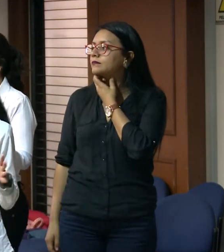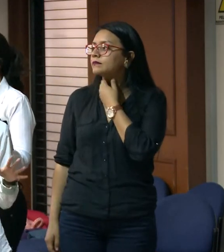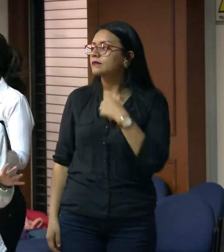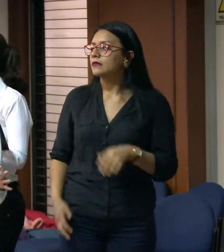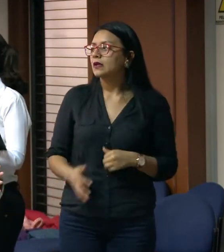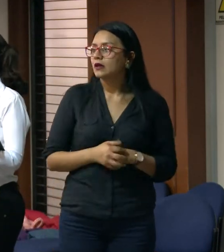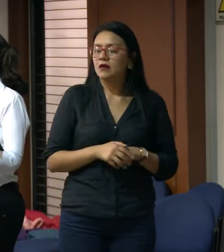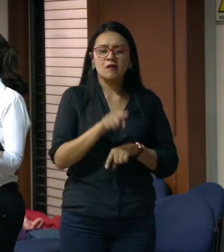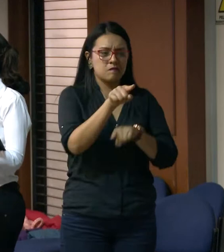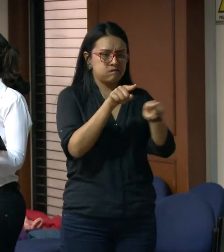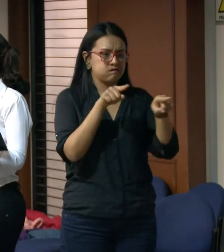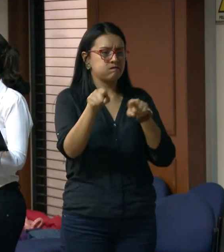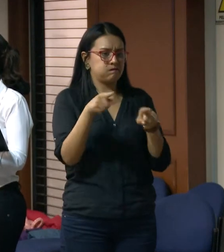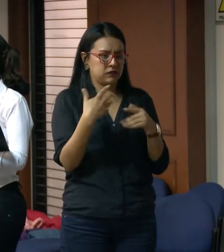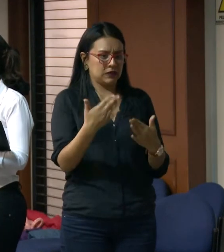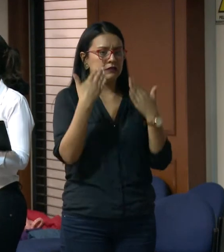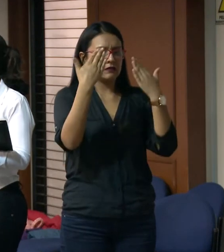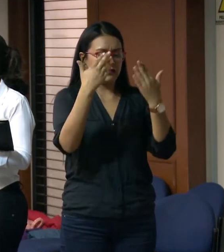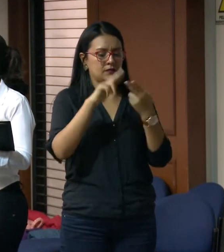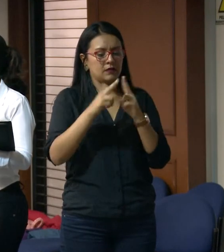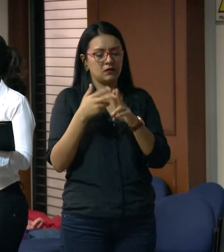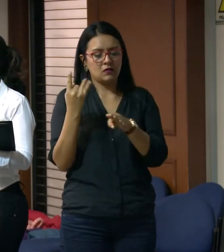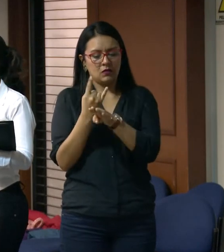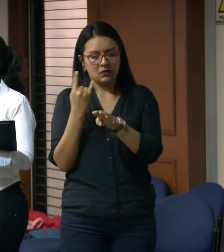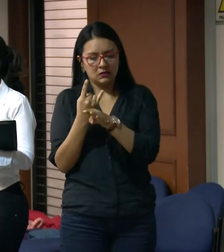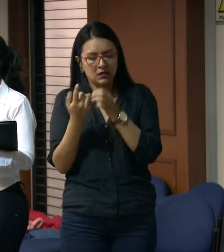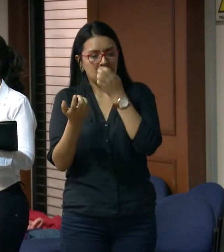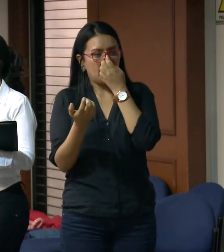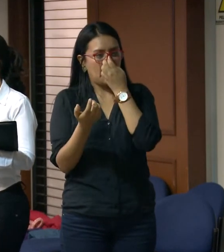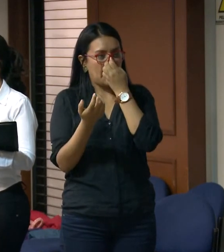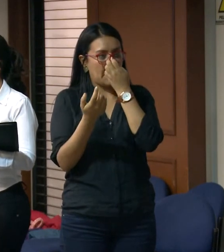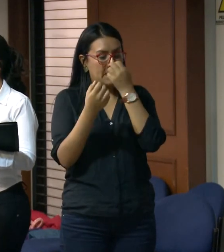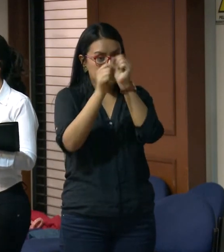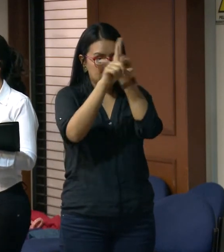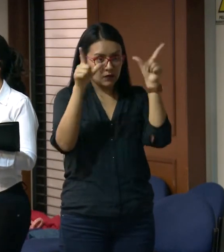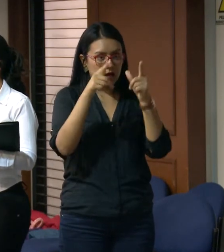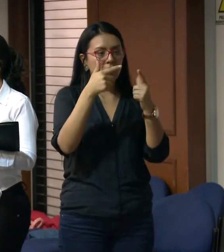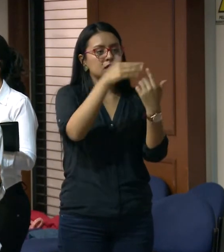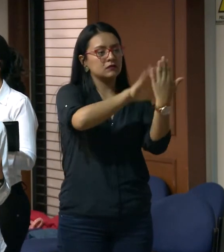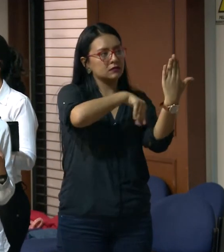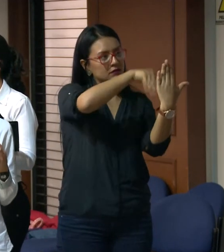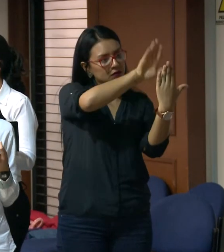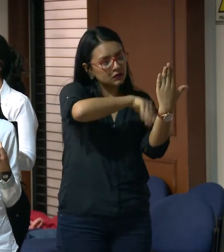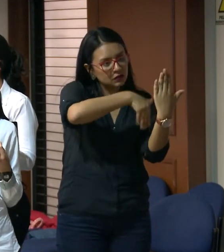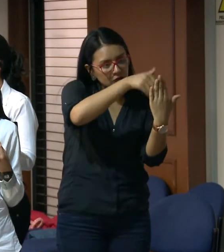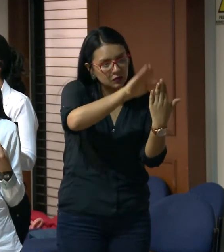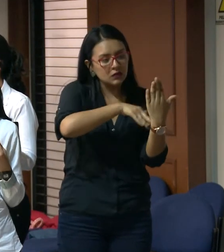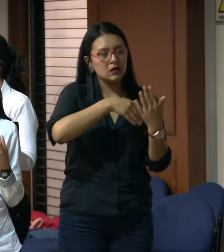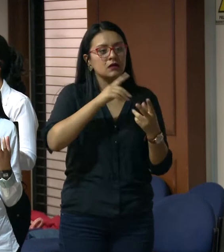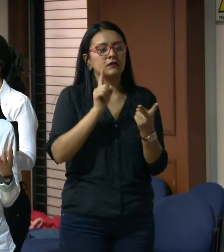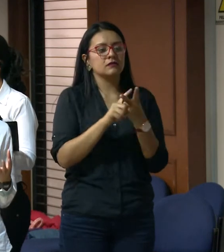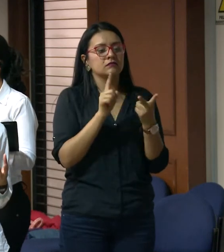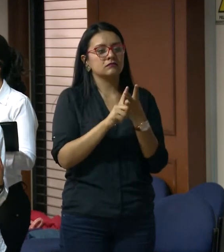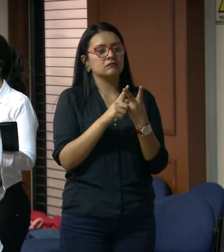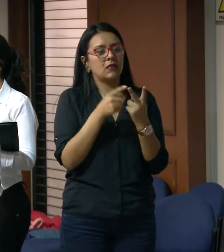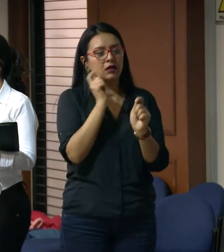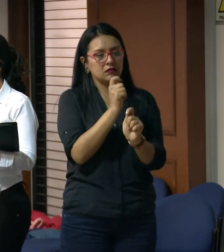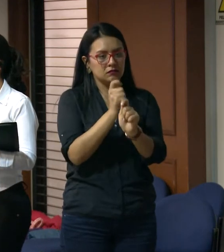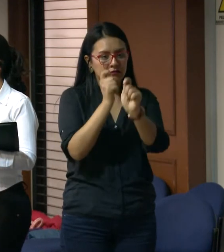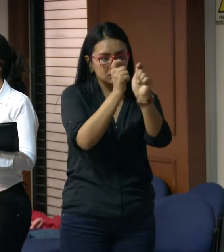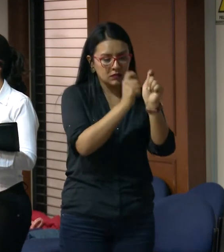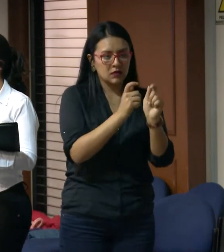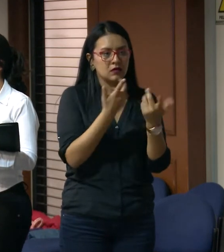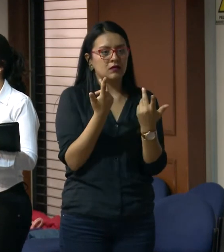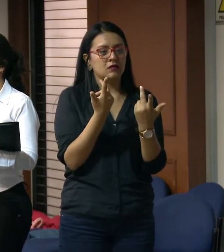Bueno, algunos de los medios que nos permiten utilizar este lenguaje hace relevancia a la pintura, al grabado, a